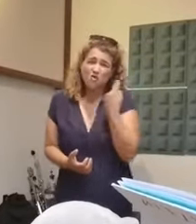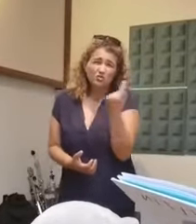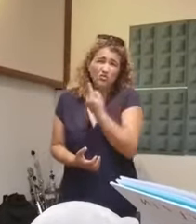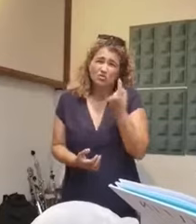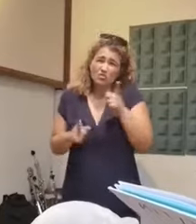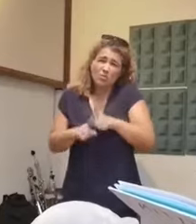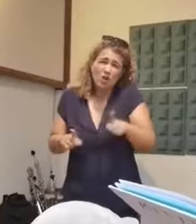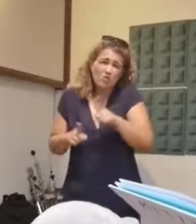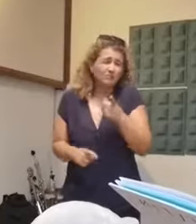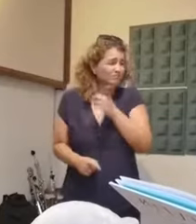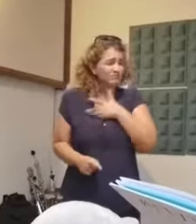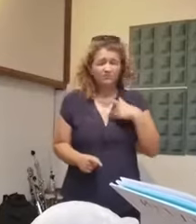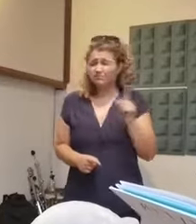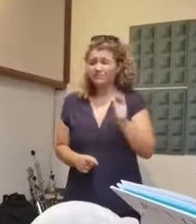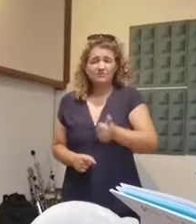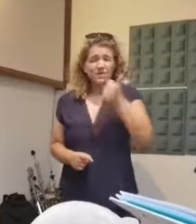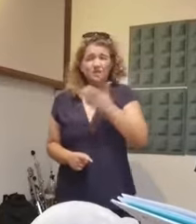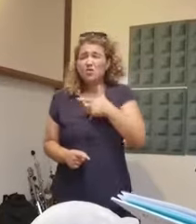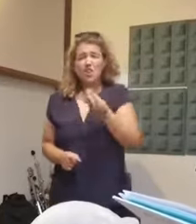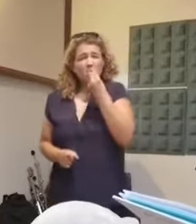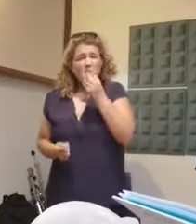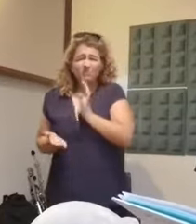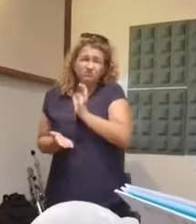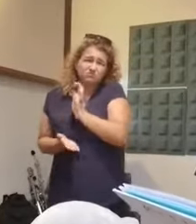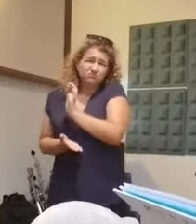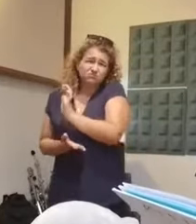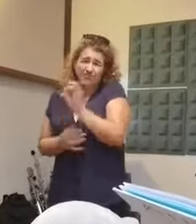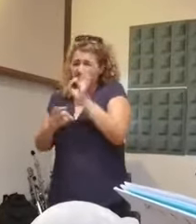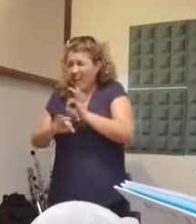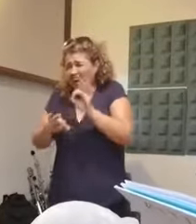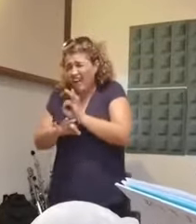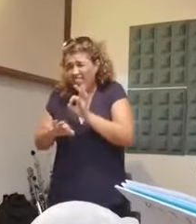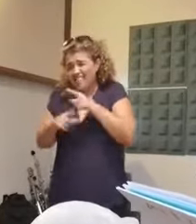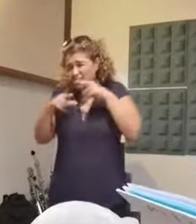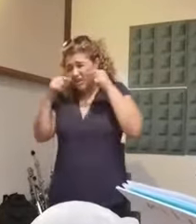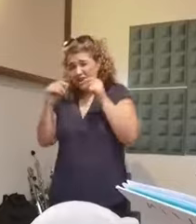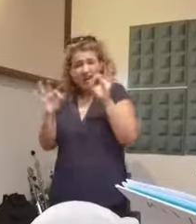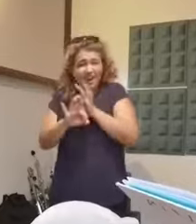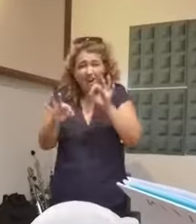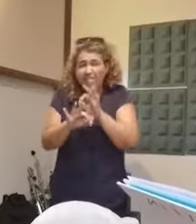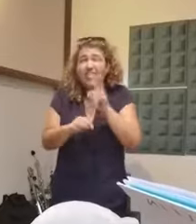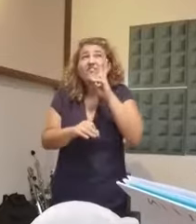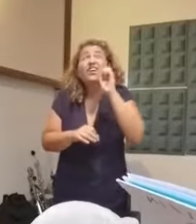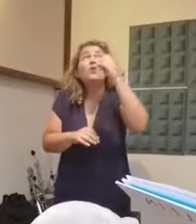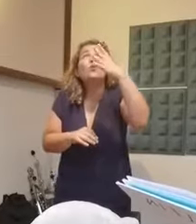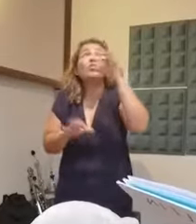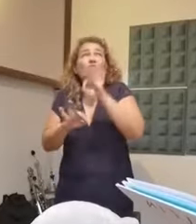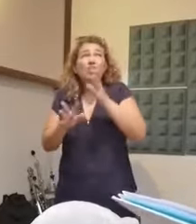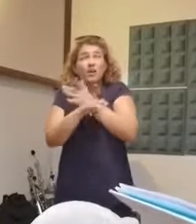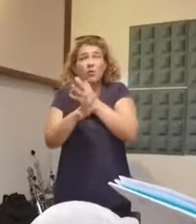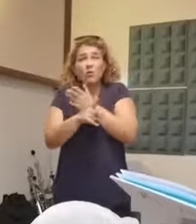Ni comer, ni ver la luz, ni sonreír, ni jugar.